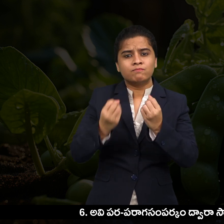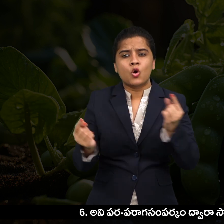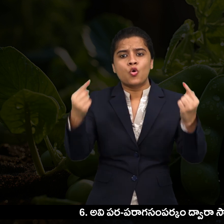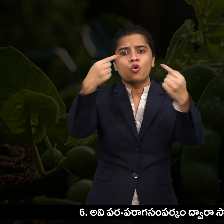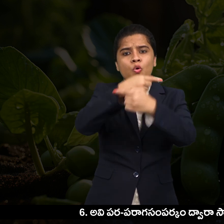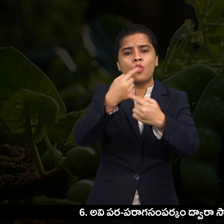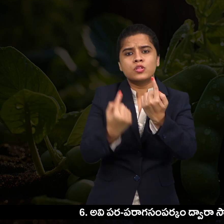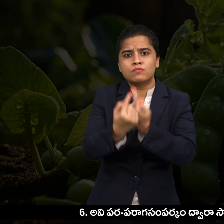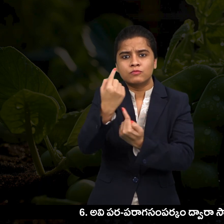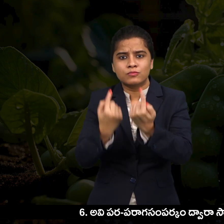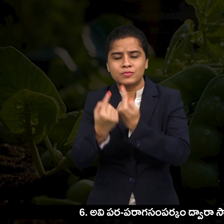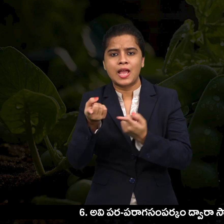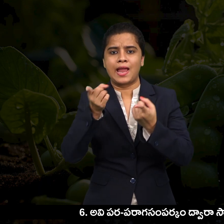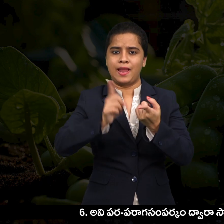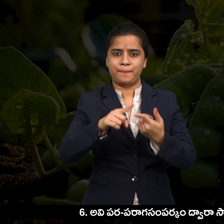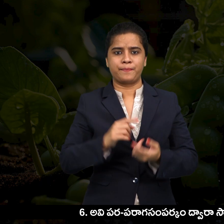చేస్తాయి.